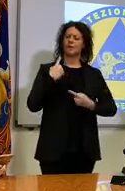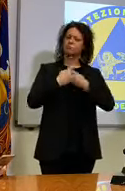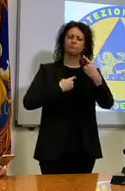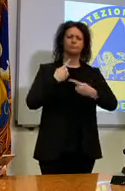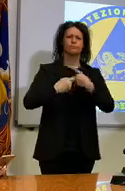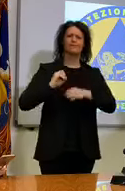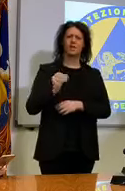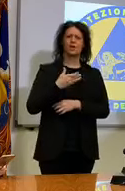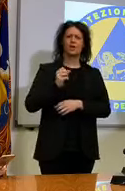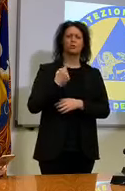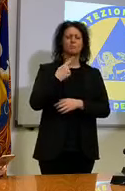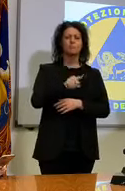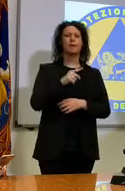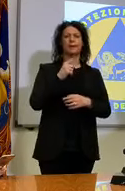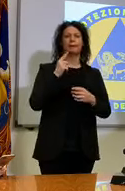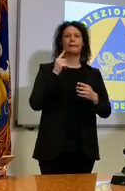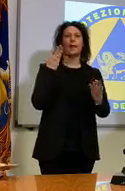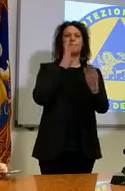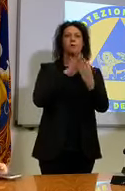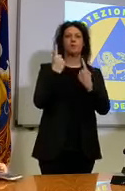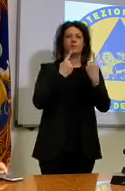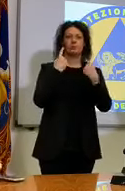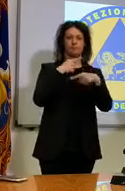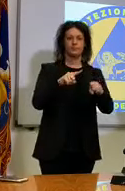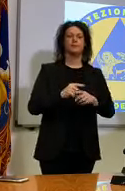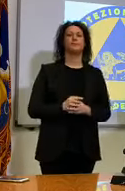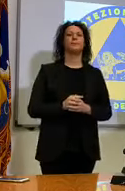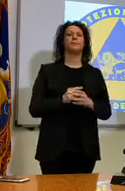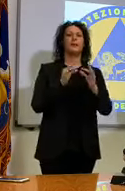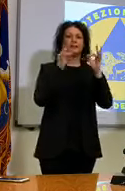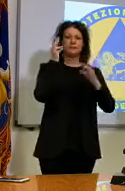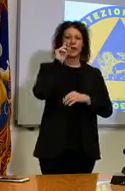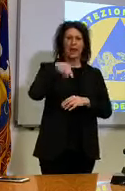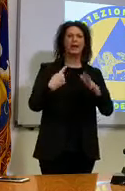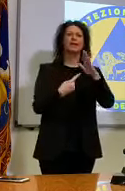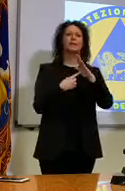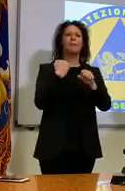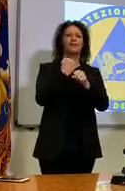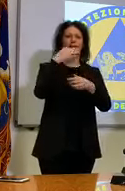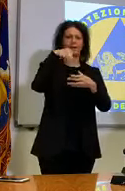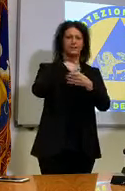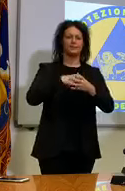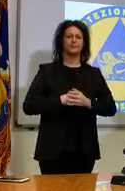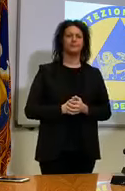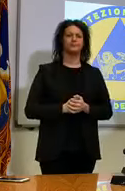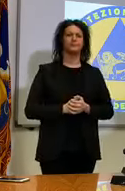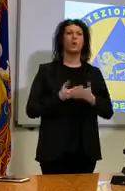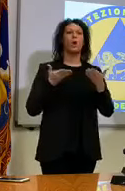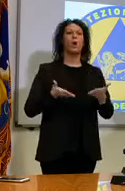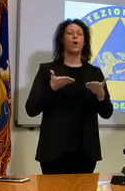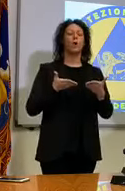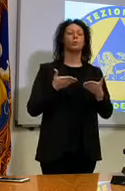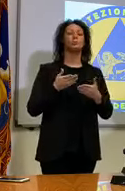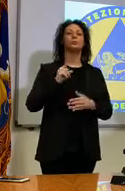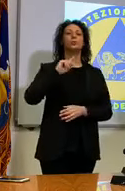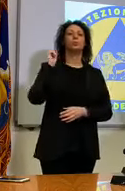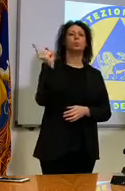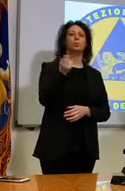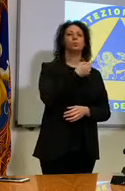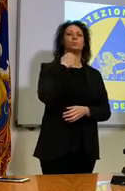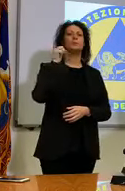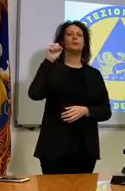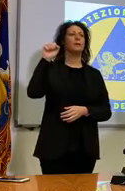spediti su quella partita per i tamponi, i dipendenti e ad oggi tutte le ASL dovrebbero cominciare, c'è